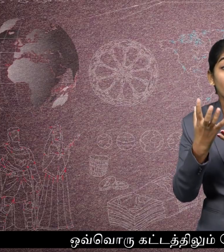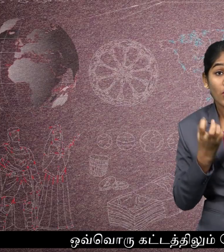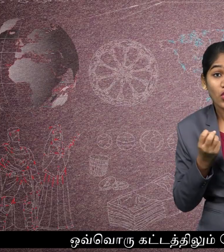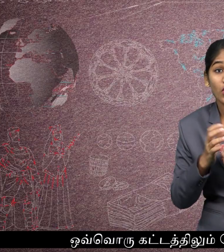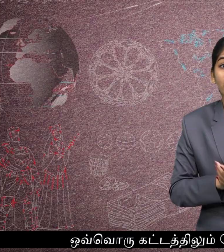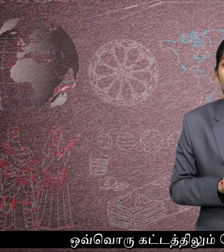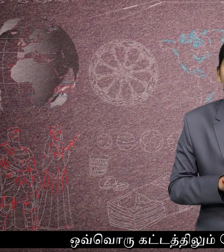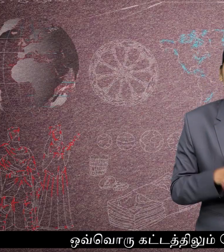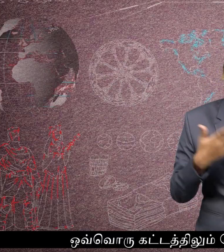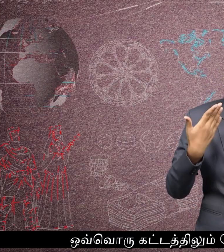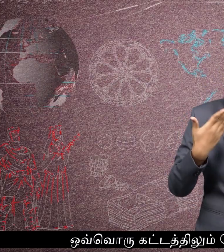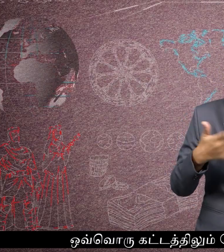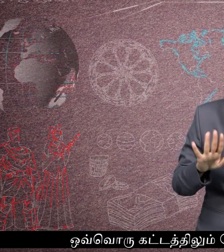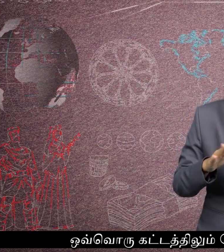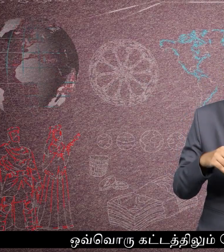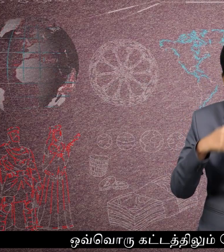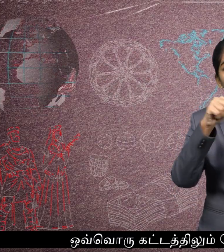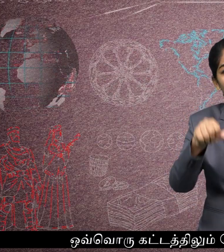பல்வேறு உள்ளீடுகள்.